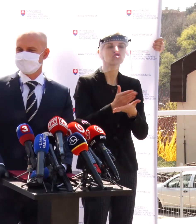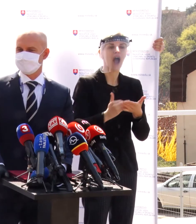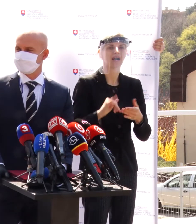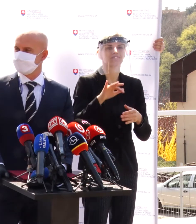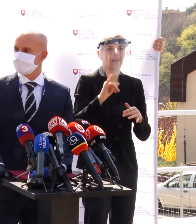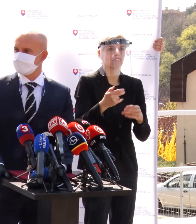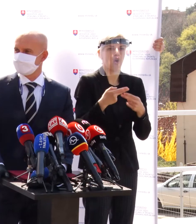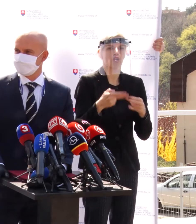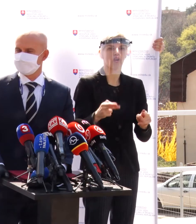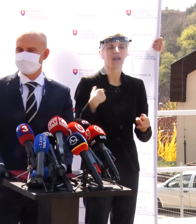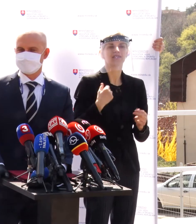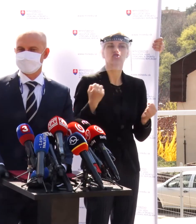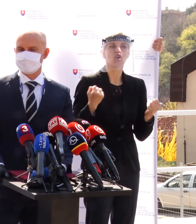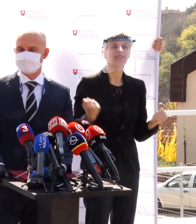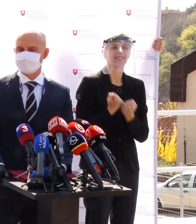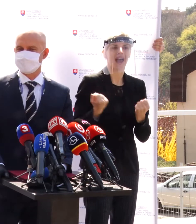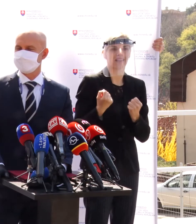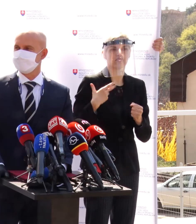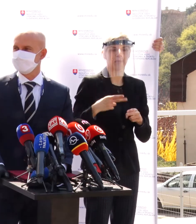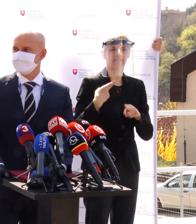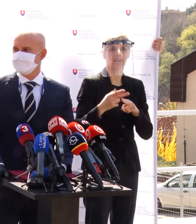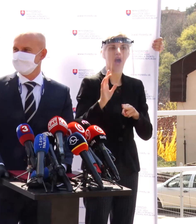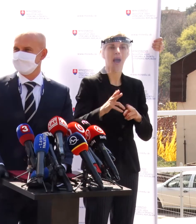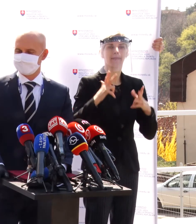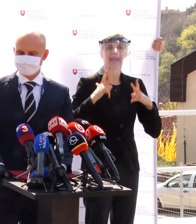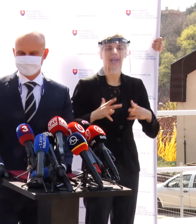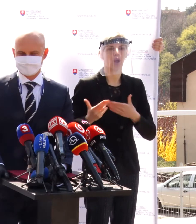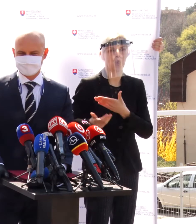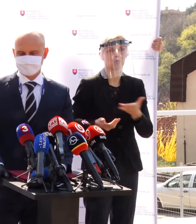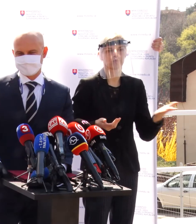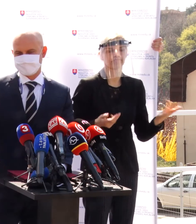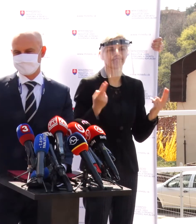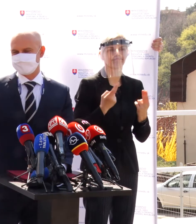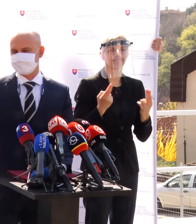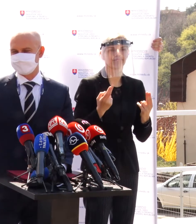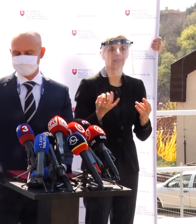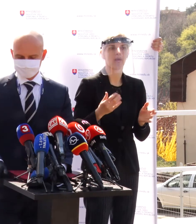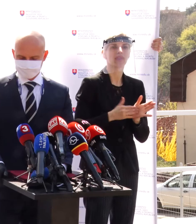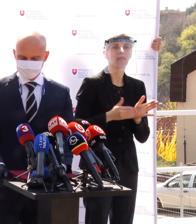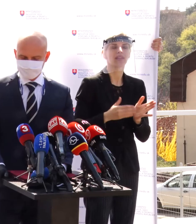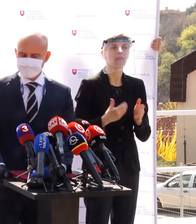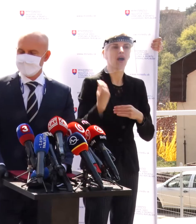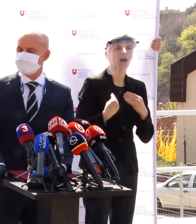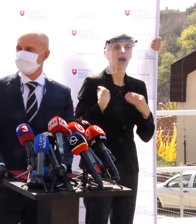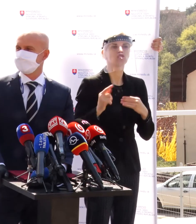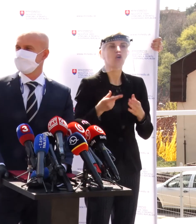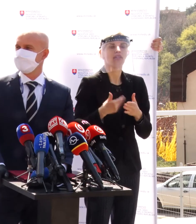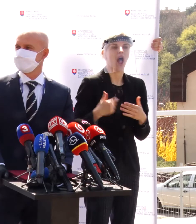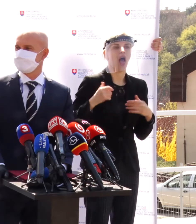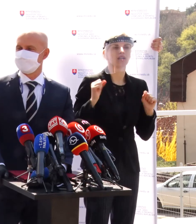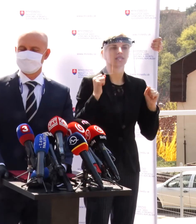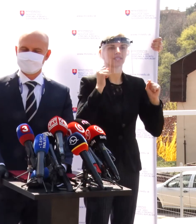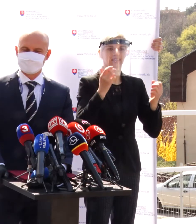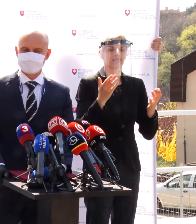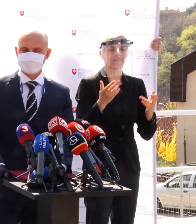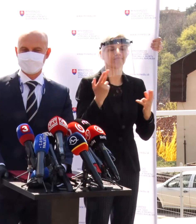budeme snažiť čo najrychlejšie to vyriešiť, tak aby sme ukludnili ich nejaké potreby alebo požiadavky. Ja to ale vždy beriem